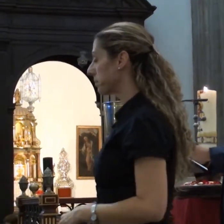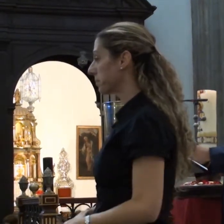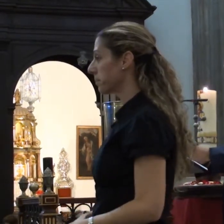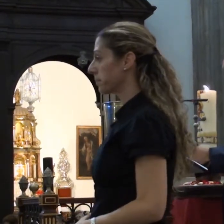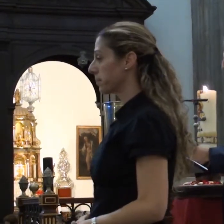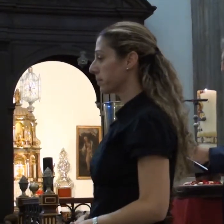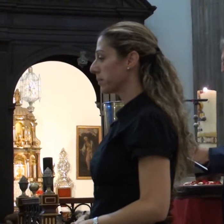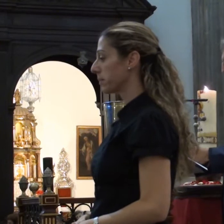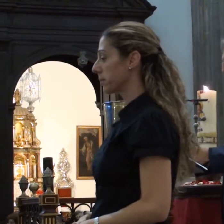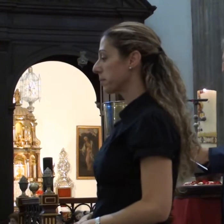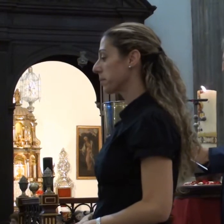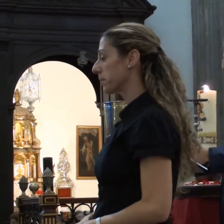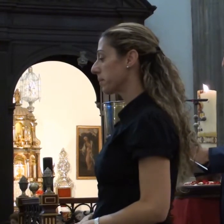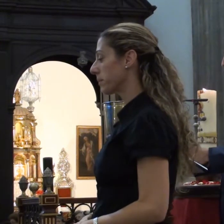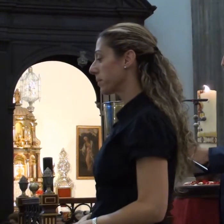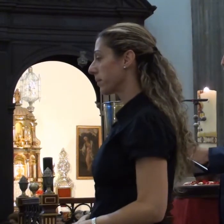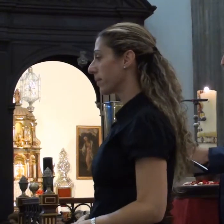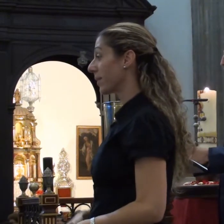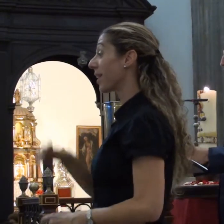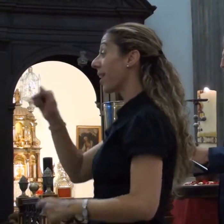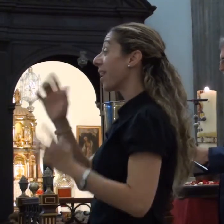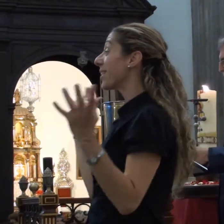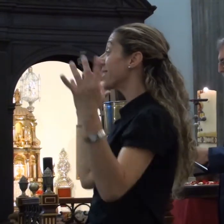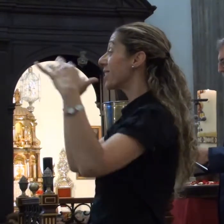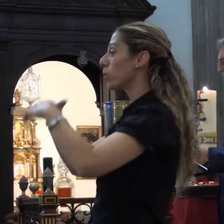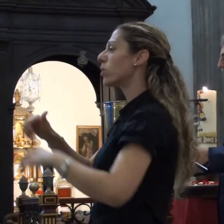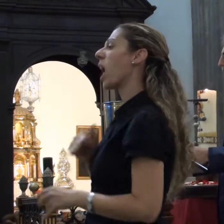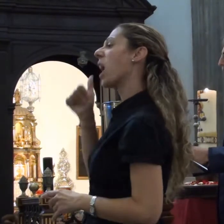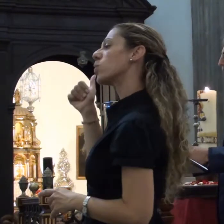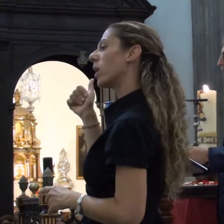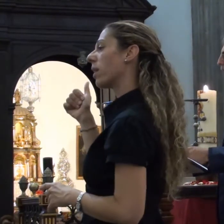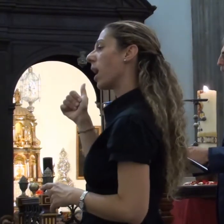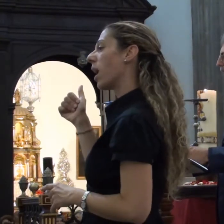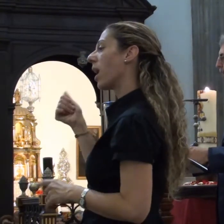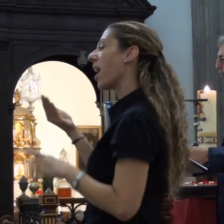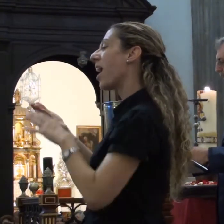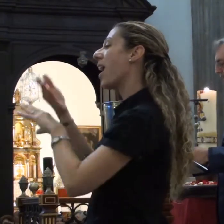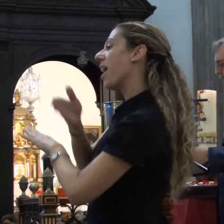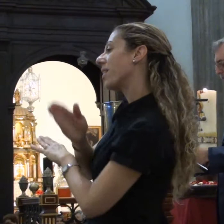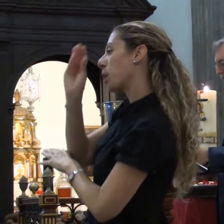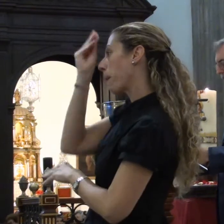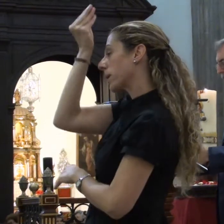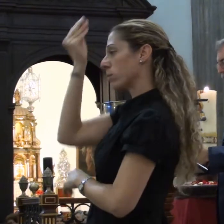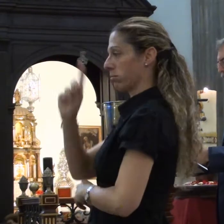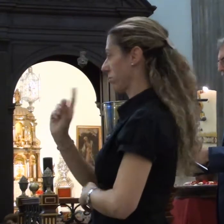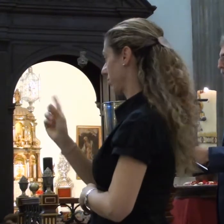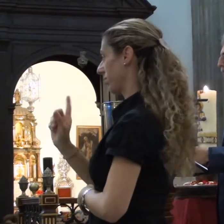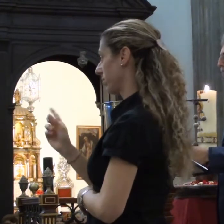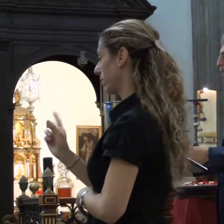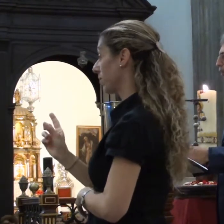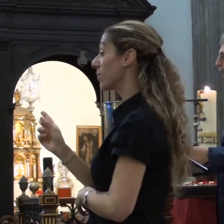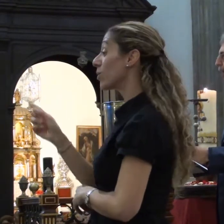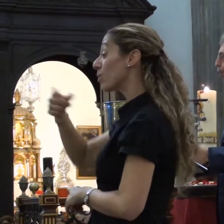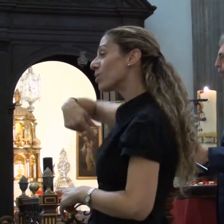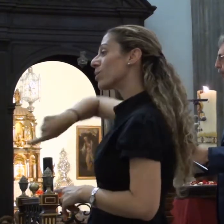no es casualidad que este impuesto se celebre Siempre antes de la vigilia de Pentecostés lo que